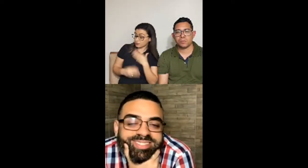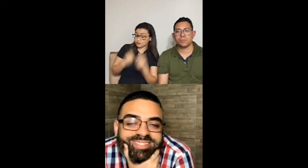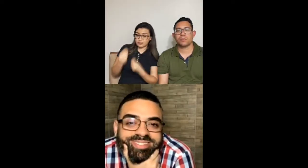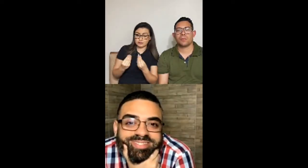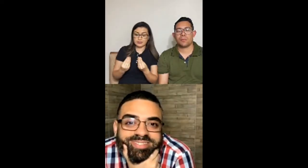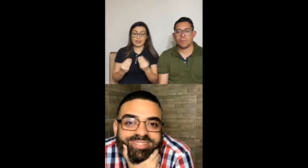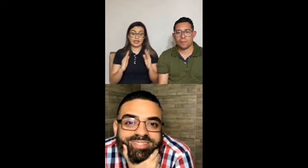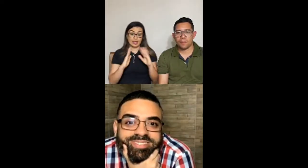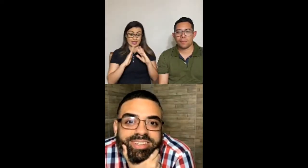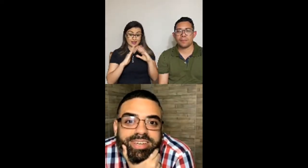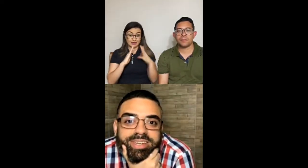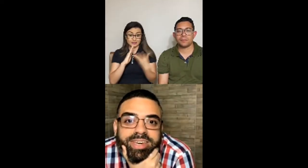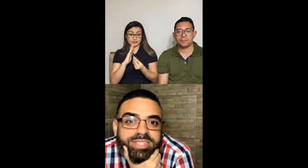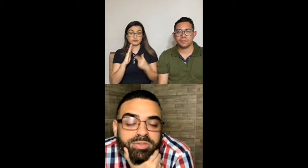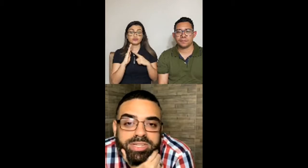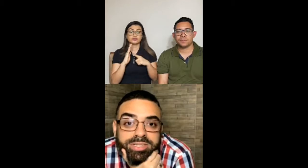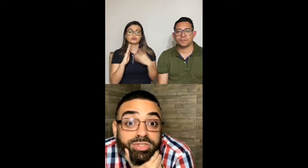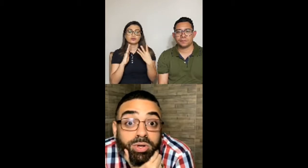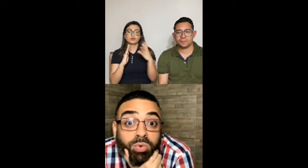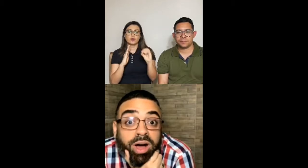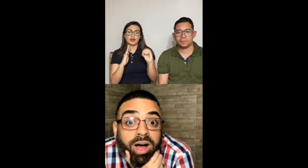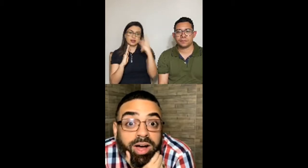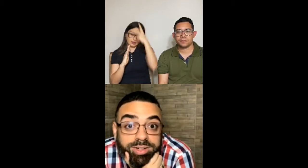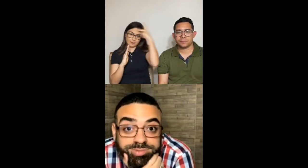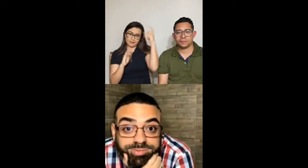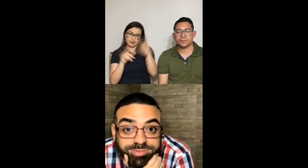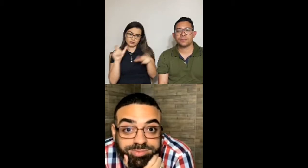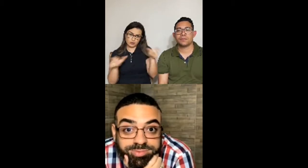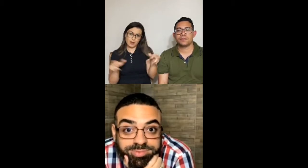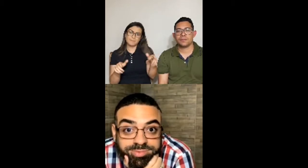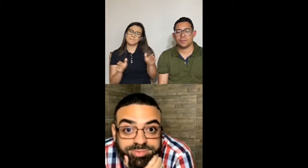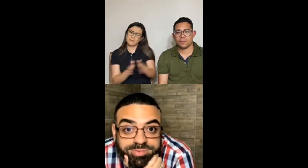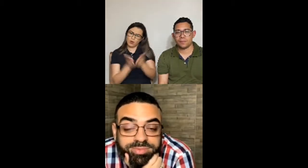ajudar? Quando eu cheguei, tinha 40 pessoas